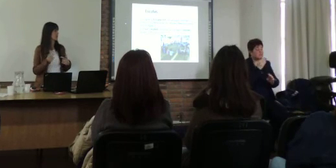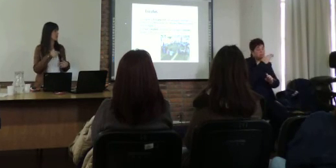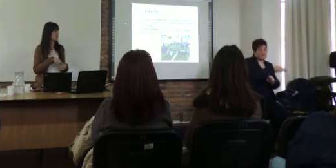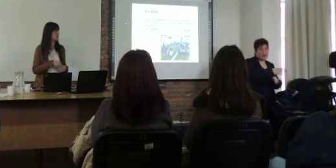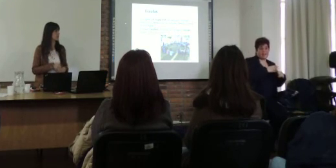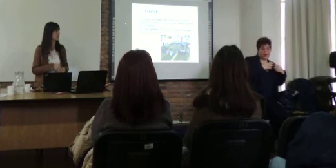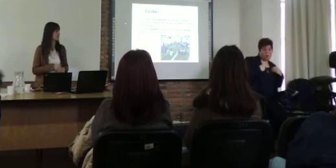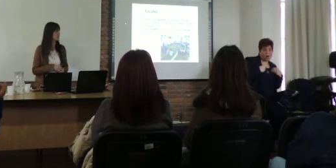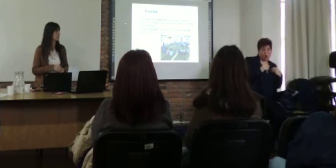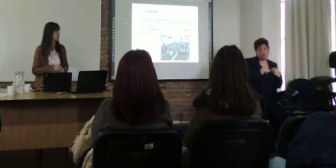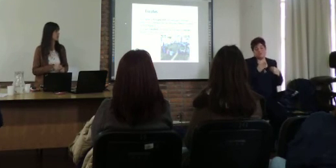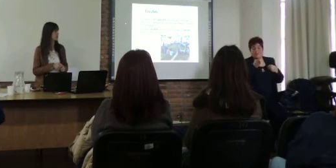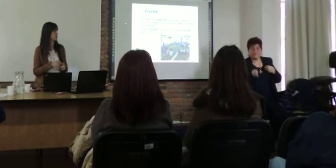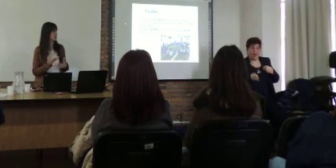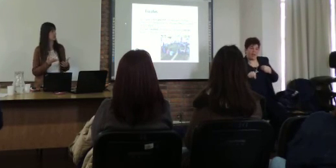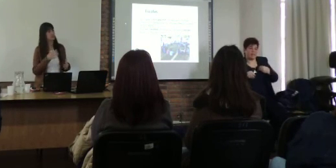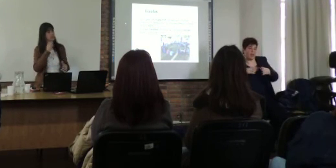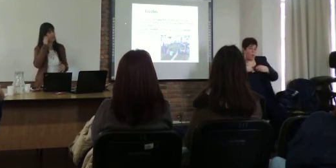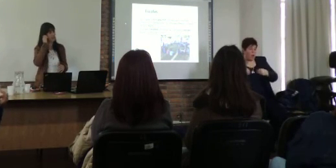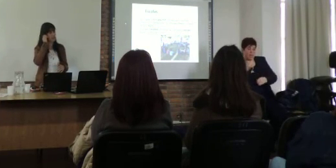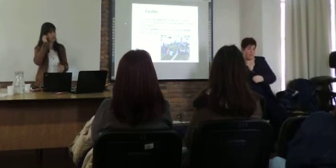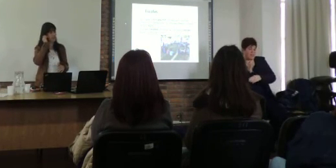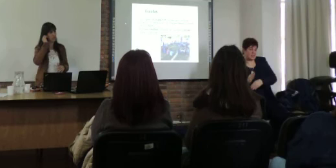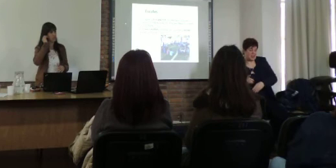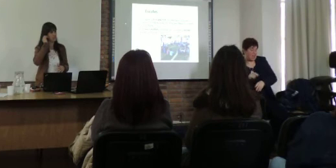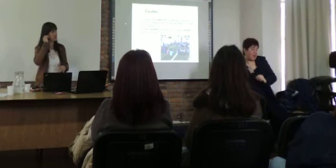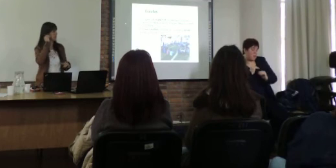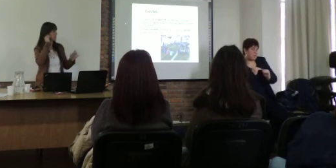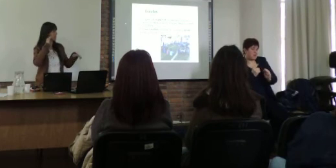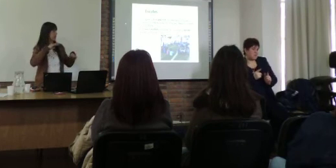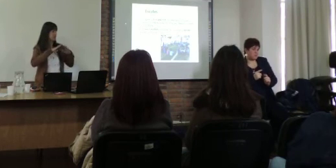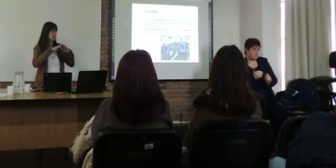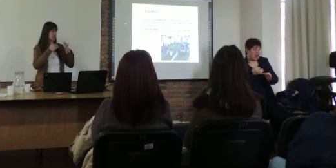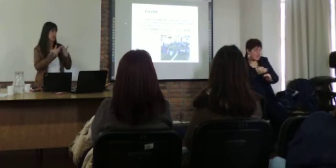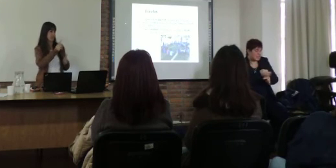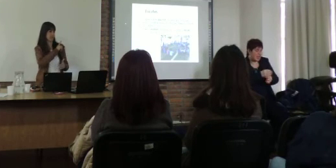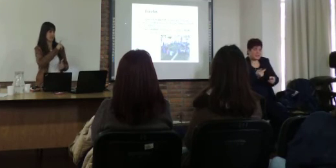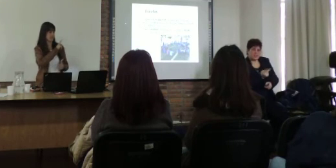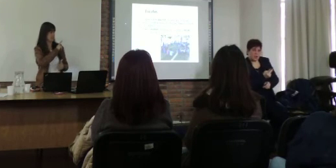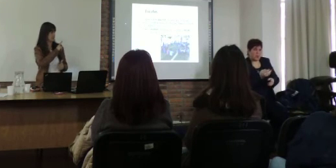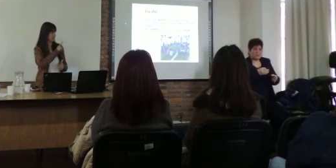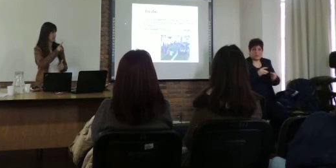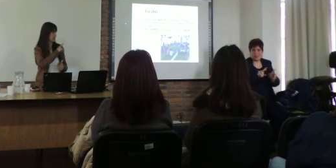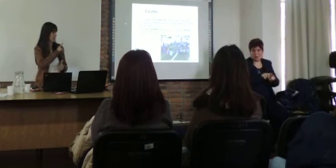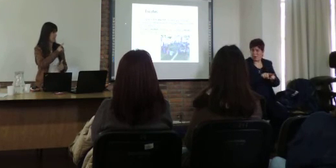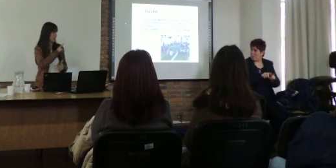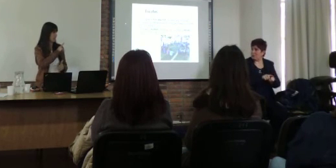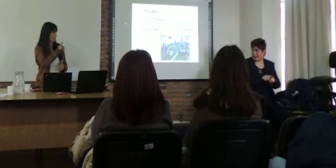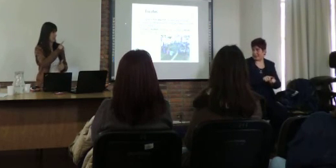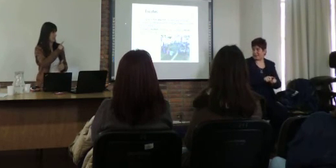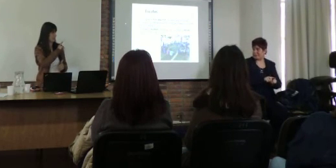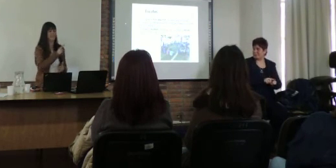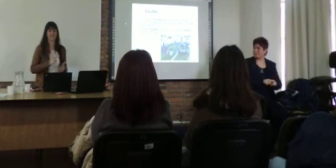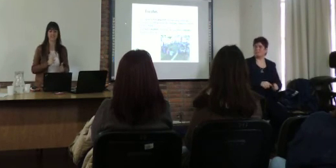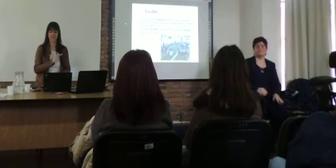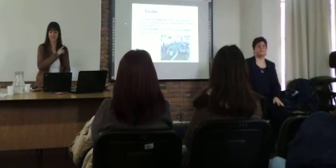Estudam na escola 105 ou no Instituto Liberato. A escola Liberato, sinal, é assim.